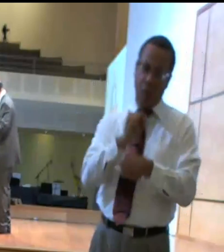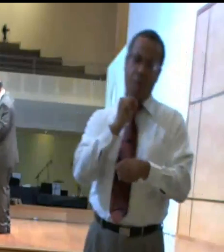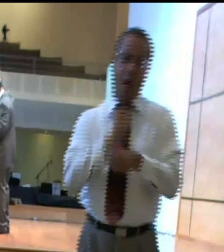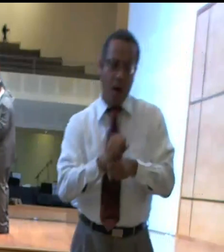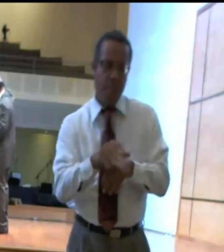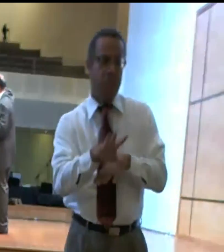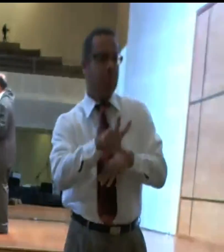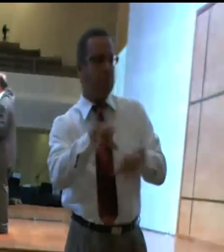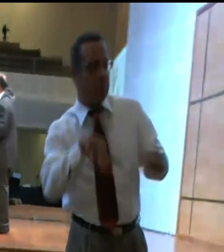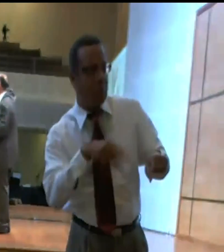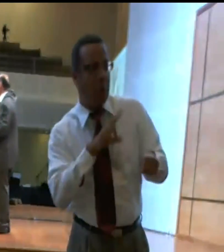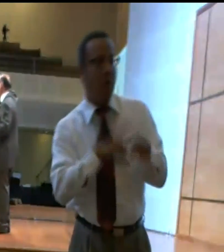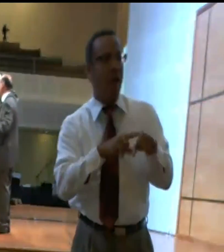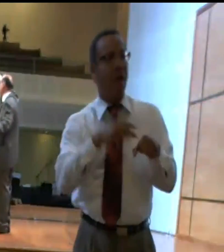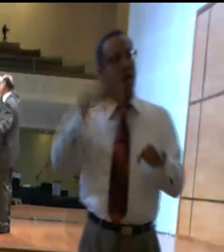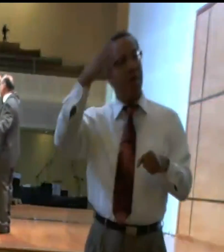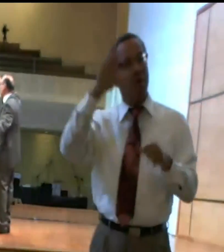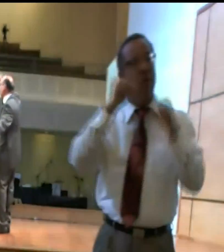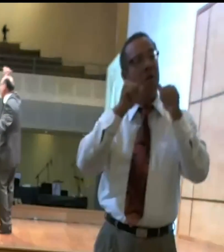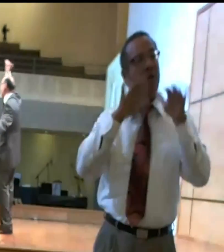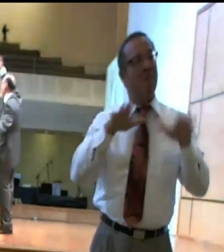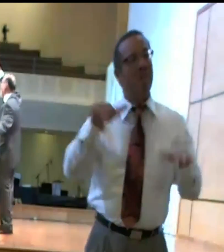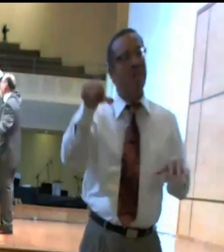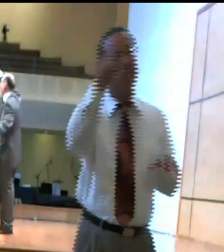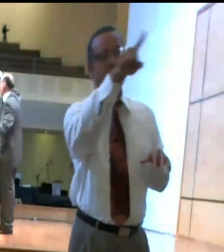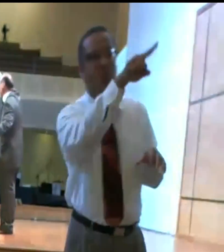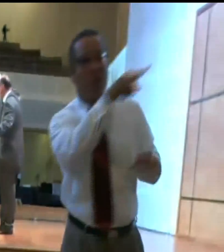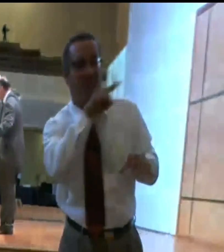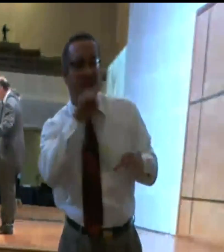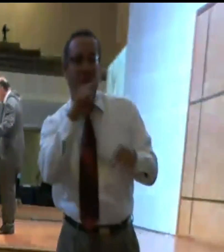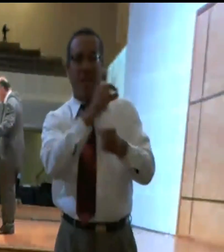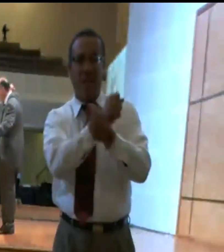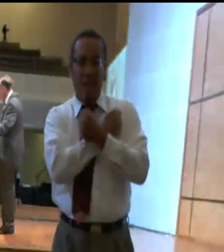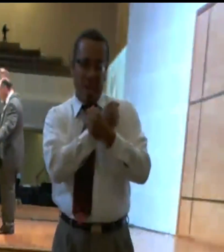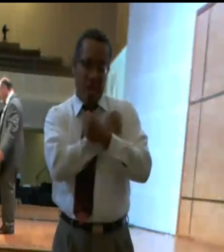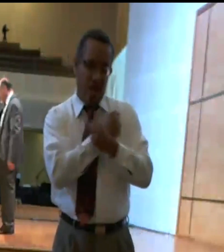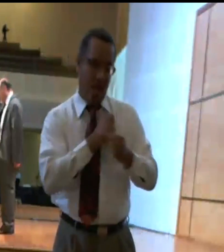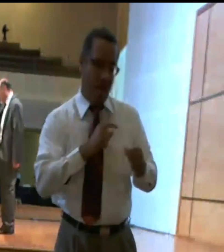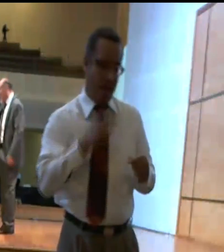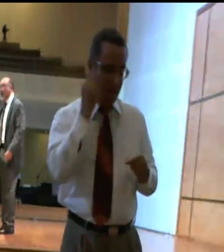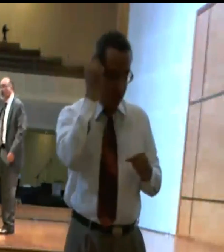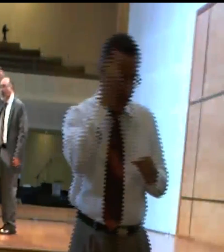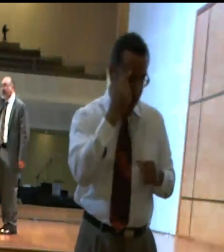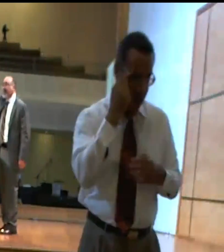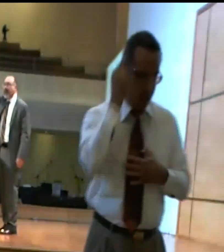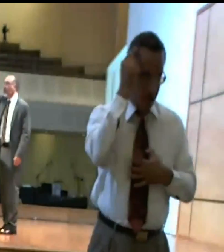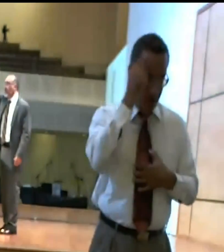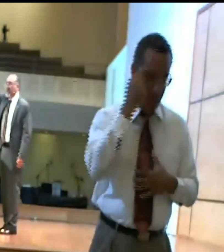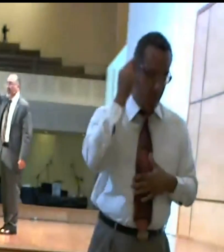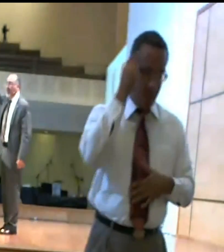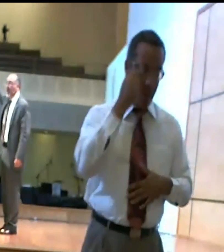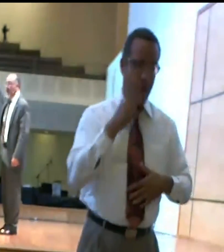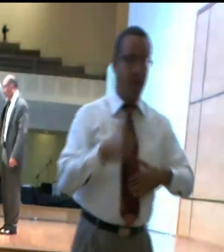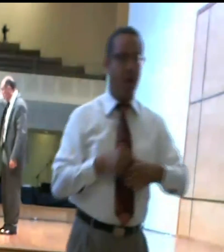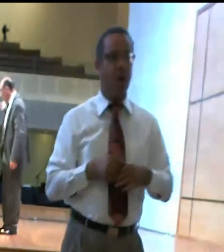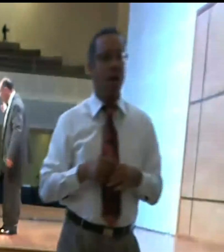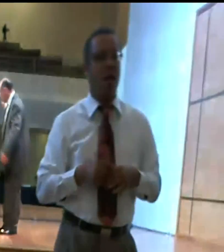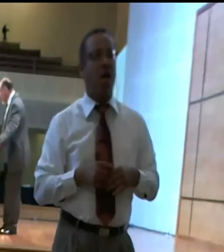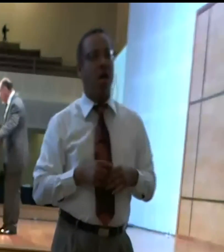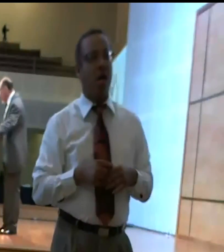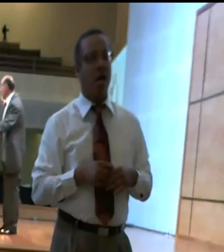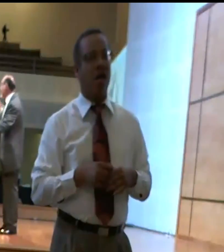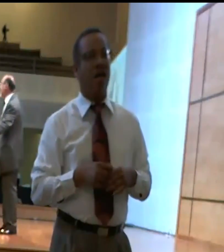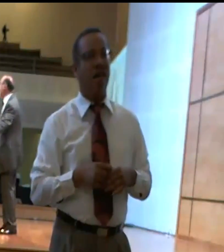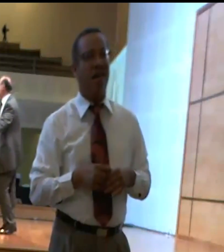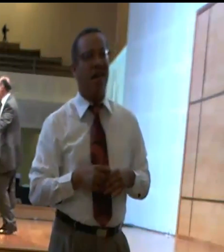Pero como son más altos los cielos que la tierra, así son mis caminos más altos que vuestros caminos y mis pensamientos más que vuestros pensamientos, dice el Señor en